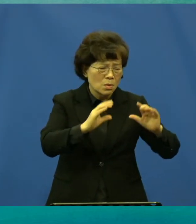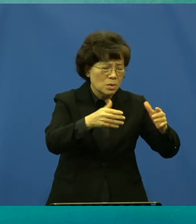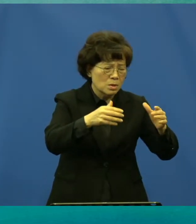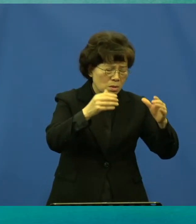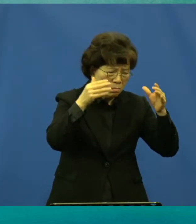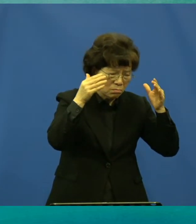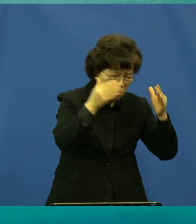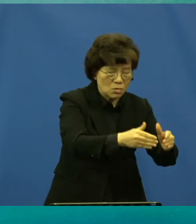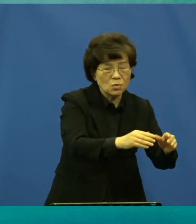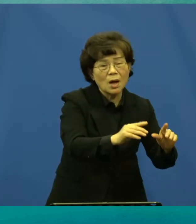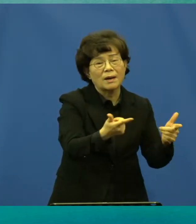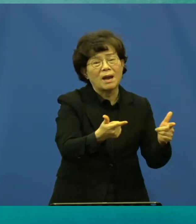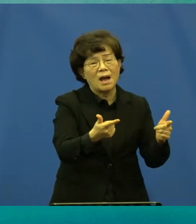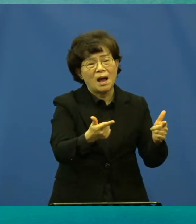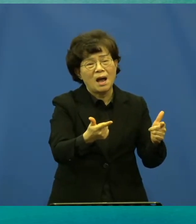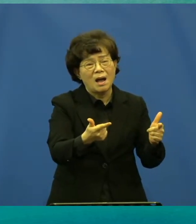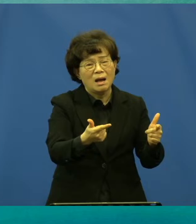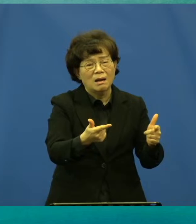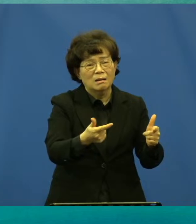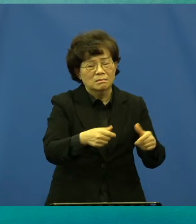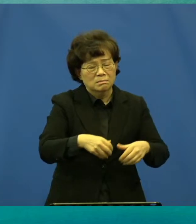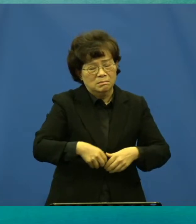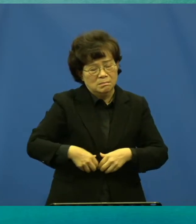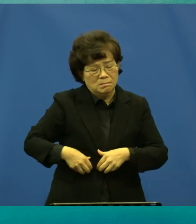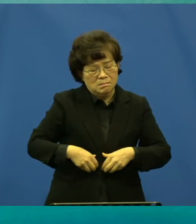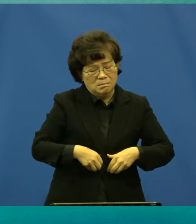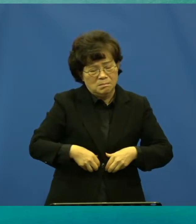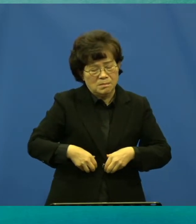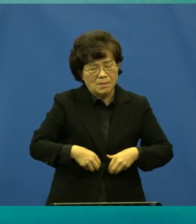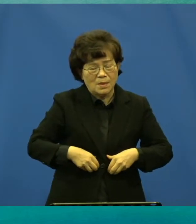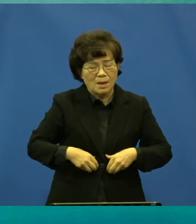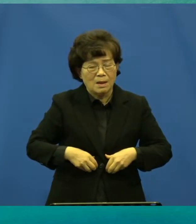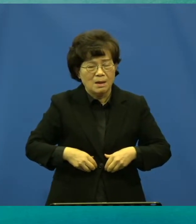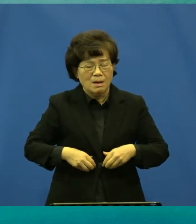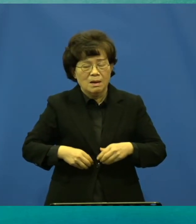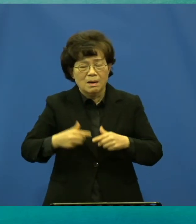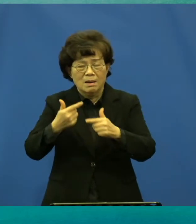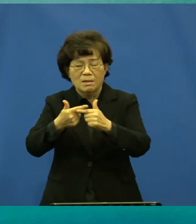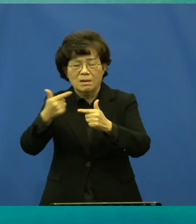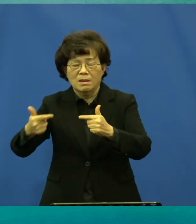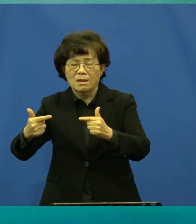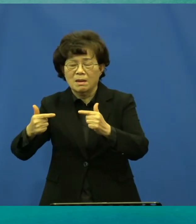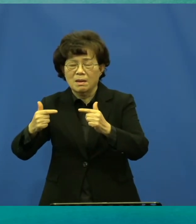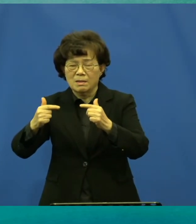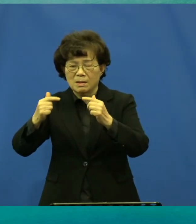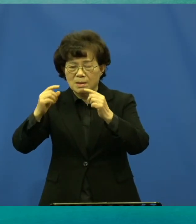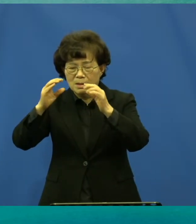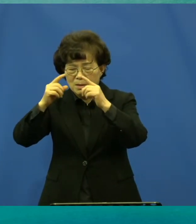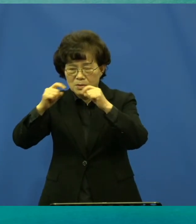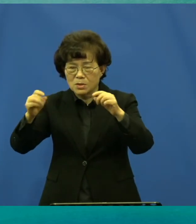아닙니다. 엉거주춤 그 성을 관망하고 바라보고 있습니다.